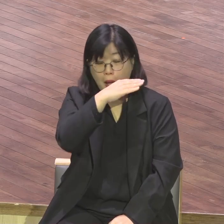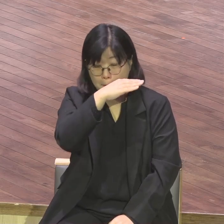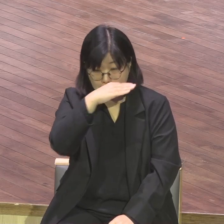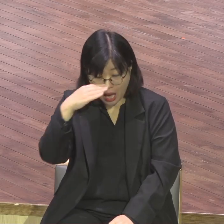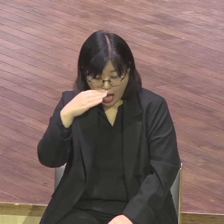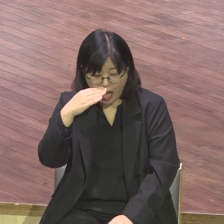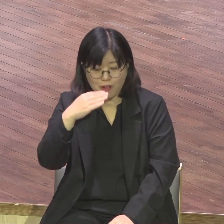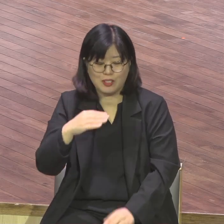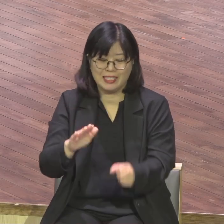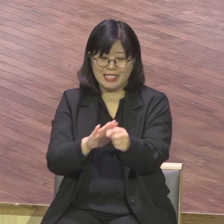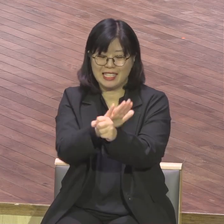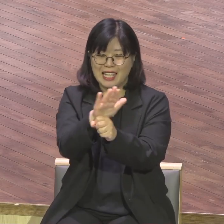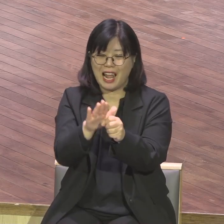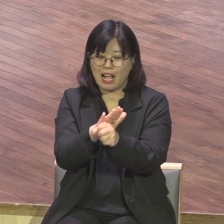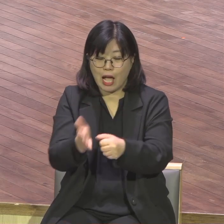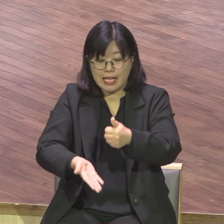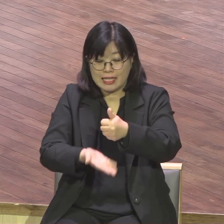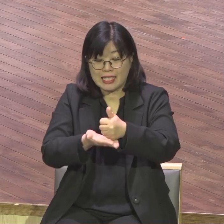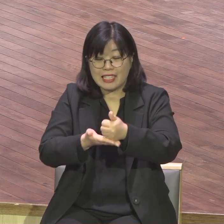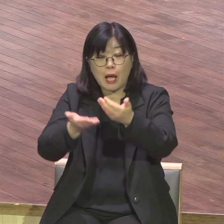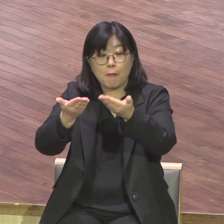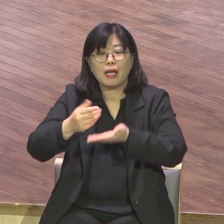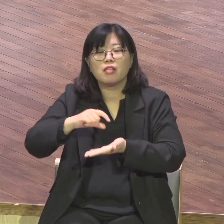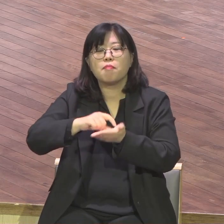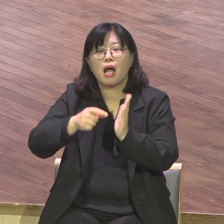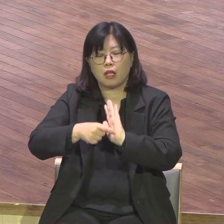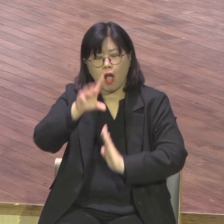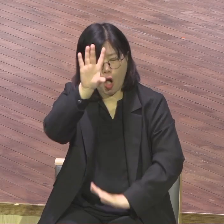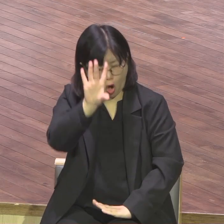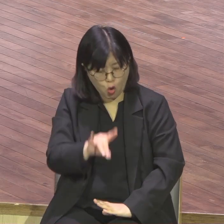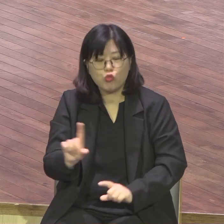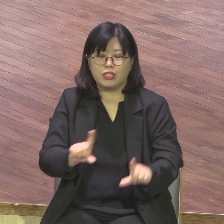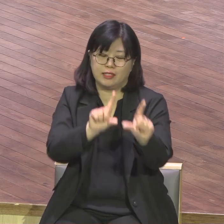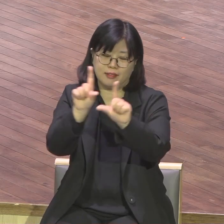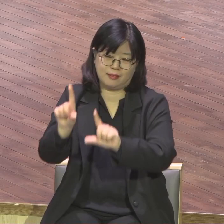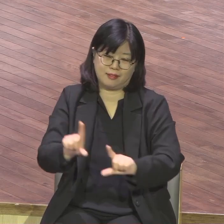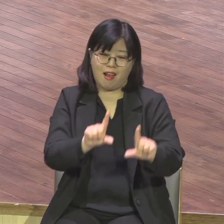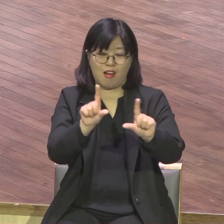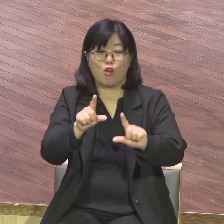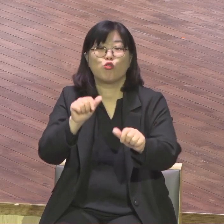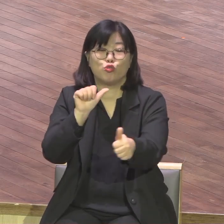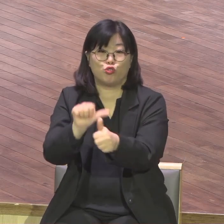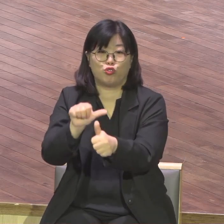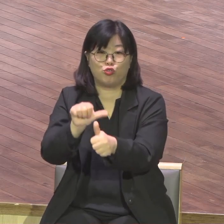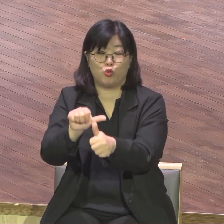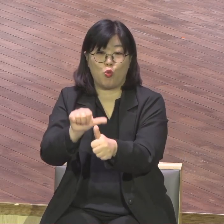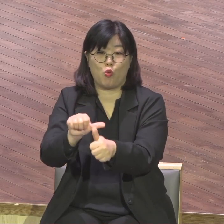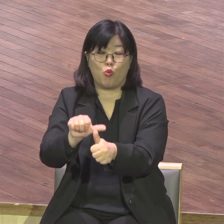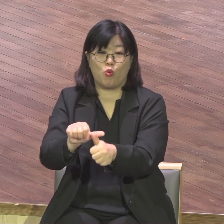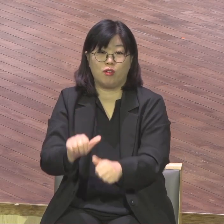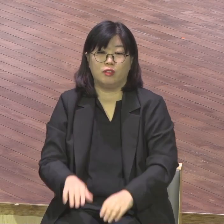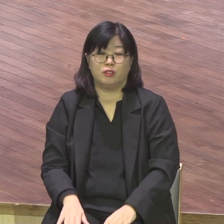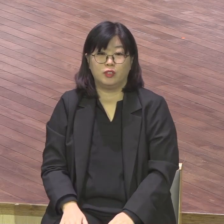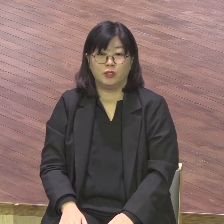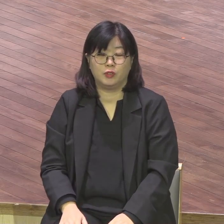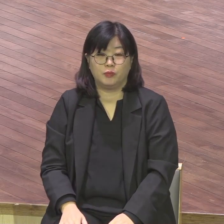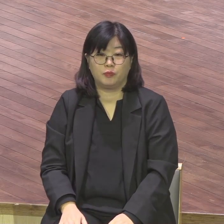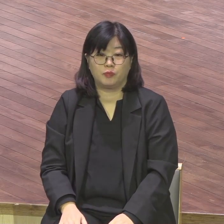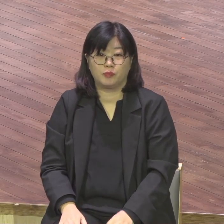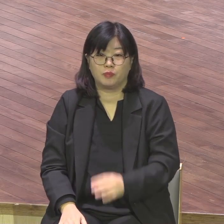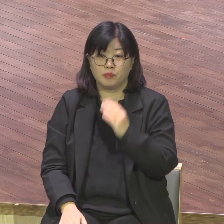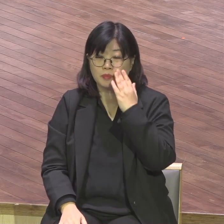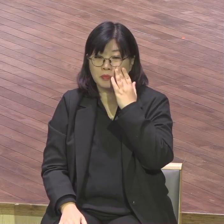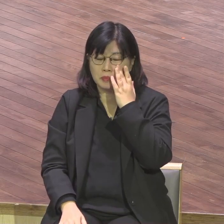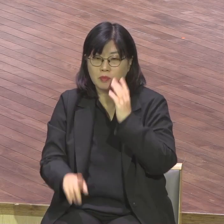받을 만한 삶을 살아라. 이런 삶을 통해서 덕이 있고 기림이 있는, 기림 칭찬입니다.